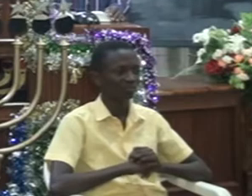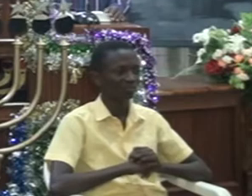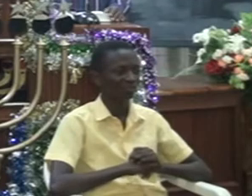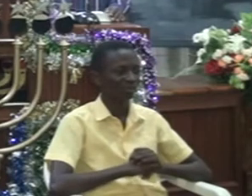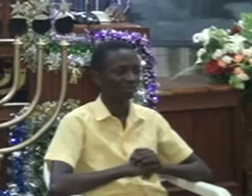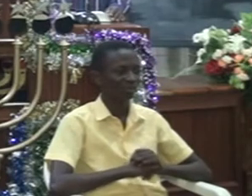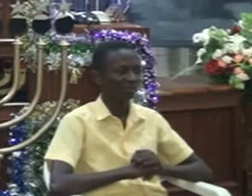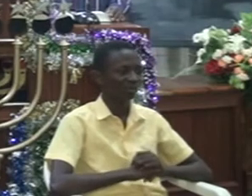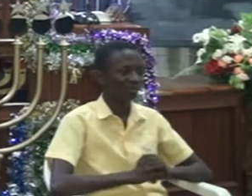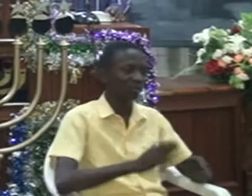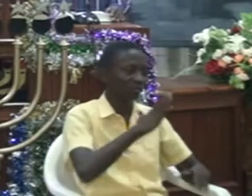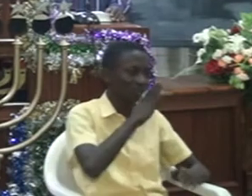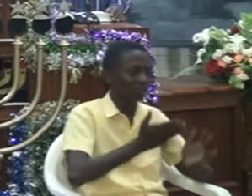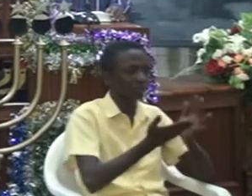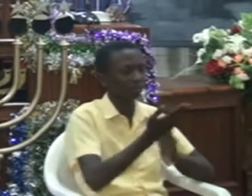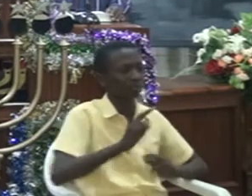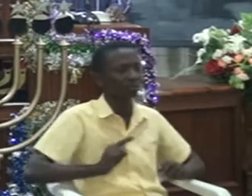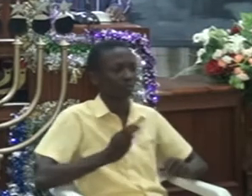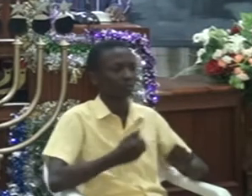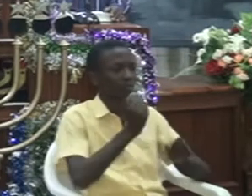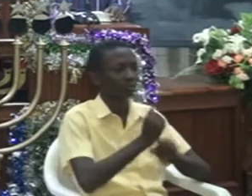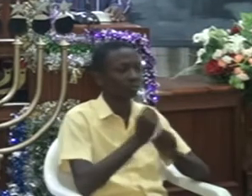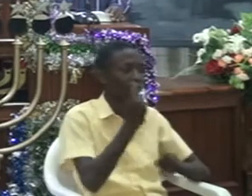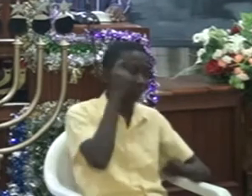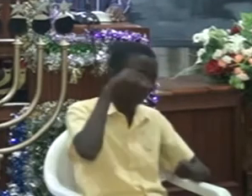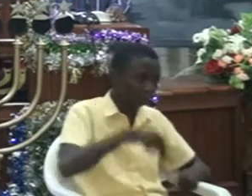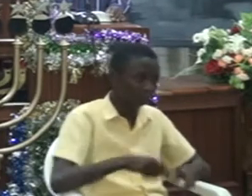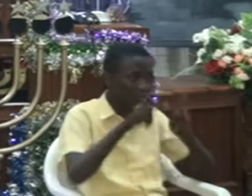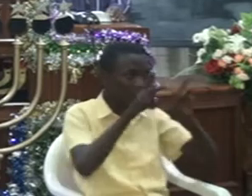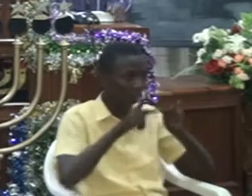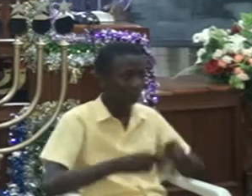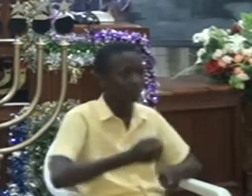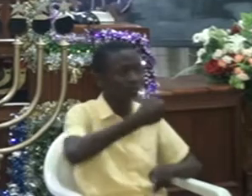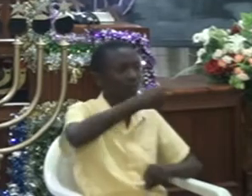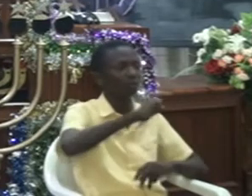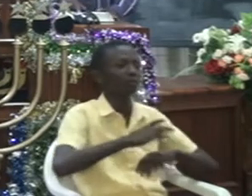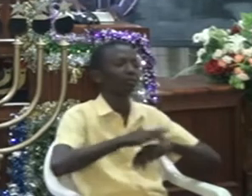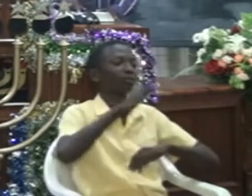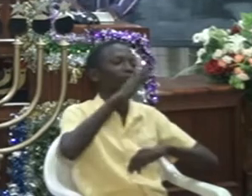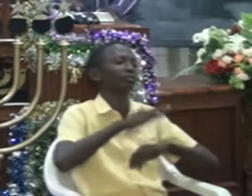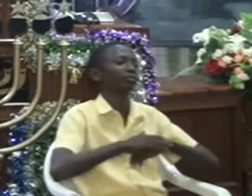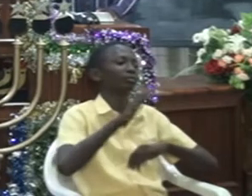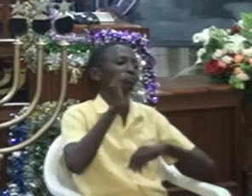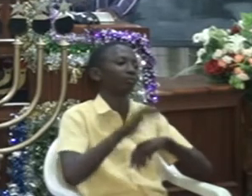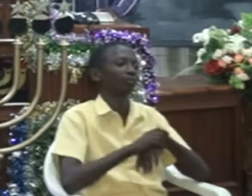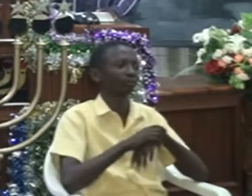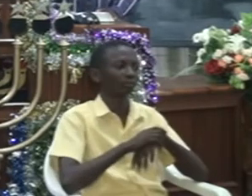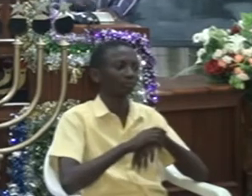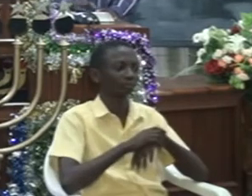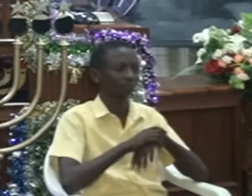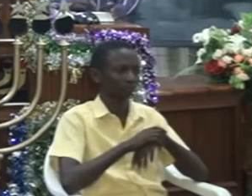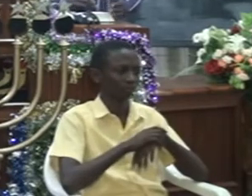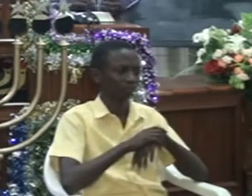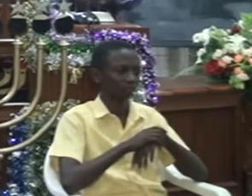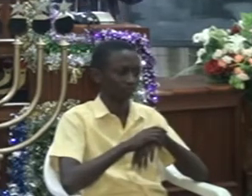Ce n'est point par les œuvres afin que personne ne se glorifie. Anaendelea kusema si kwa